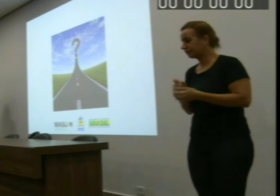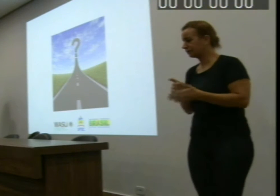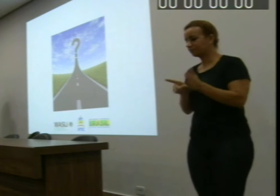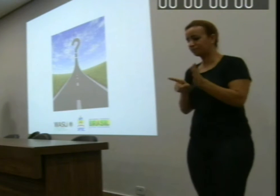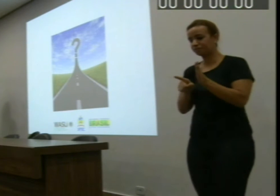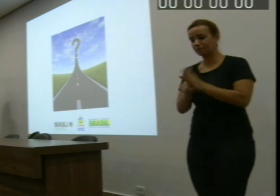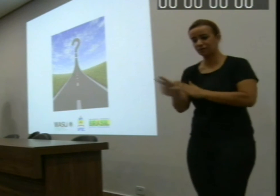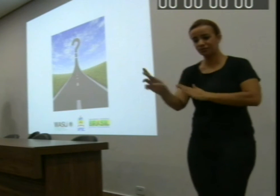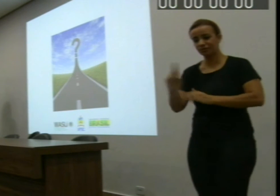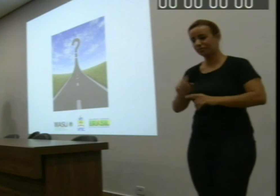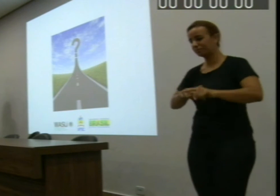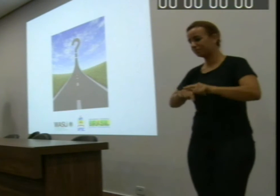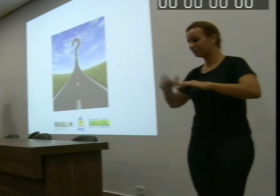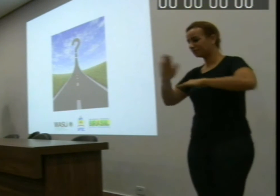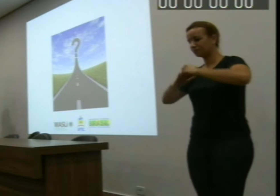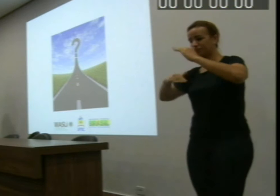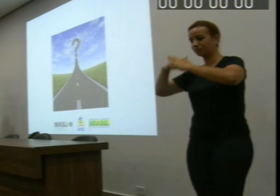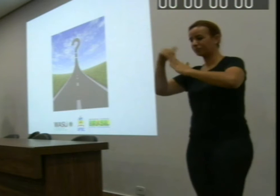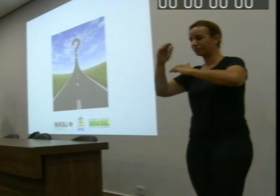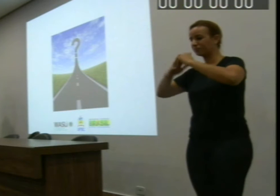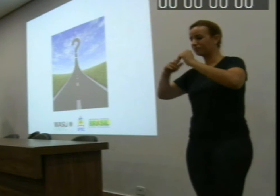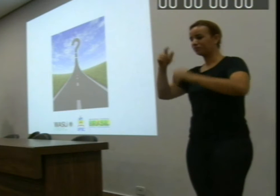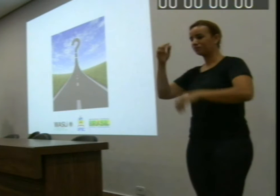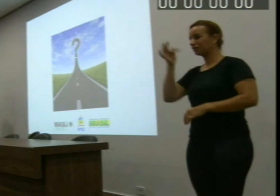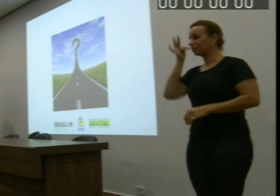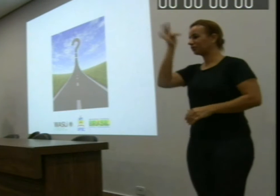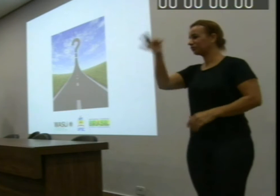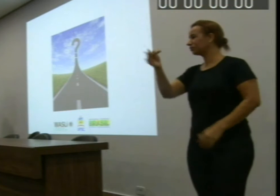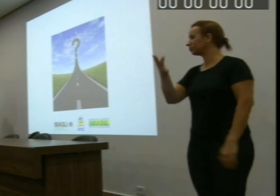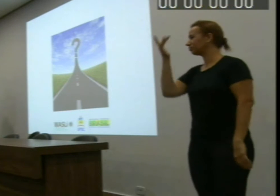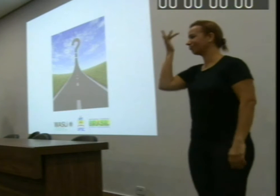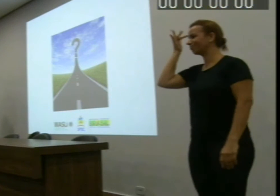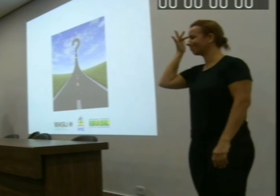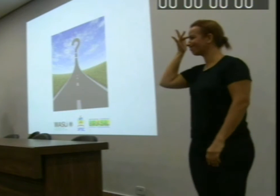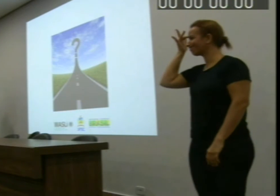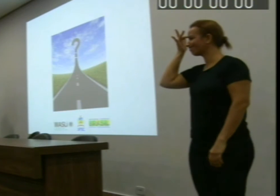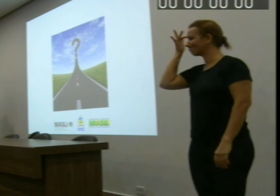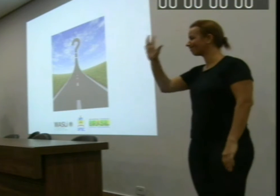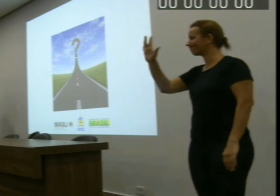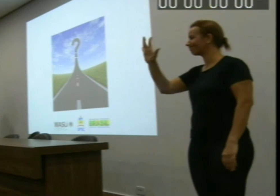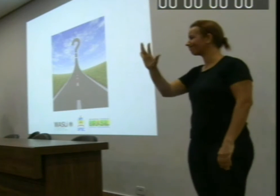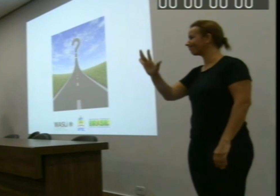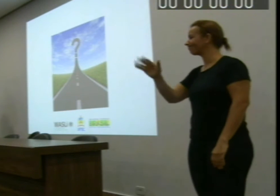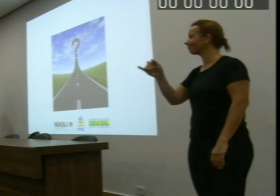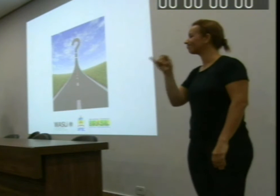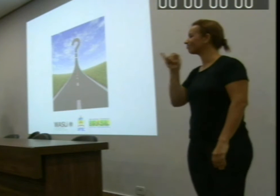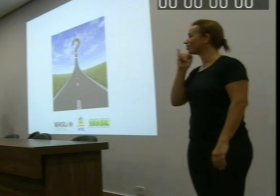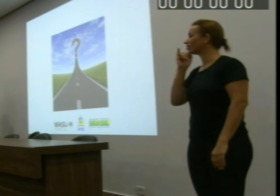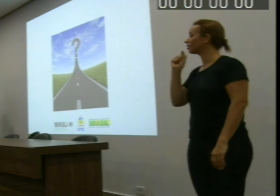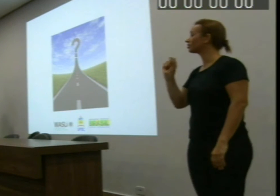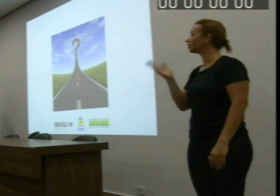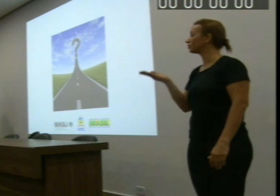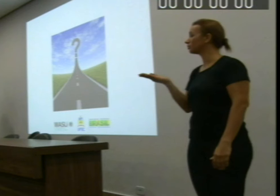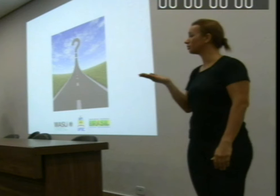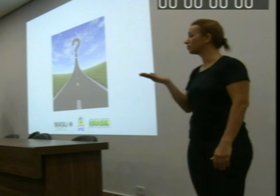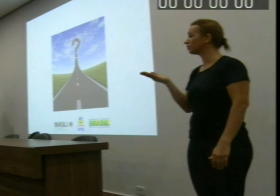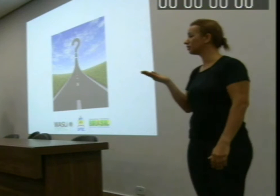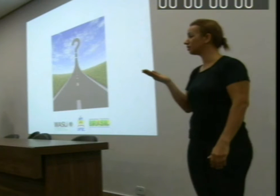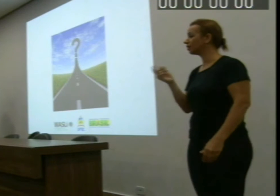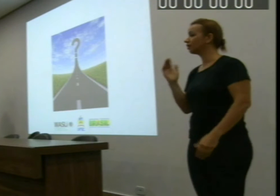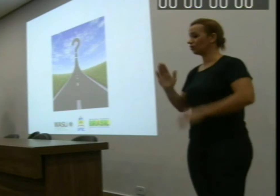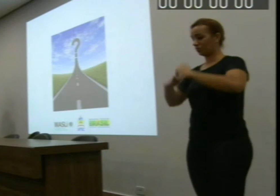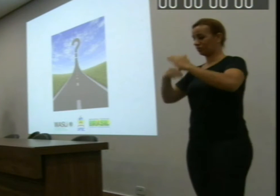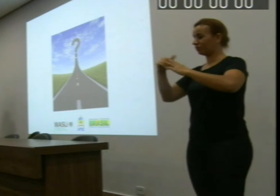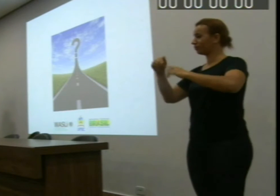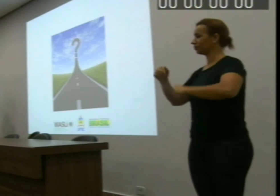na nossa profissão que a gente não faz a menor ideia ideia como vai ser no futuro como por exemplo o fato da formação né nível médio nível